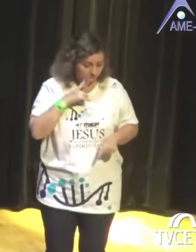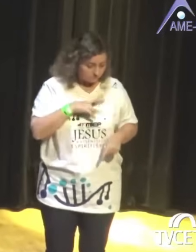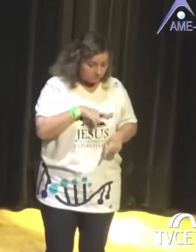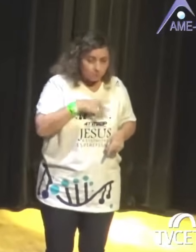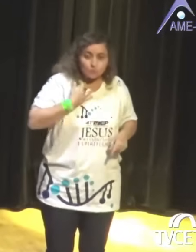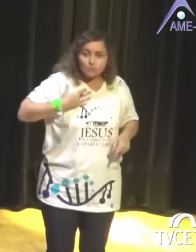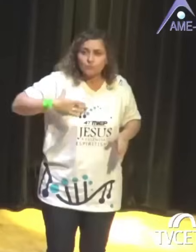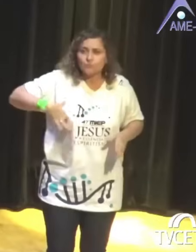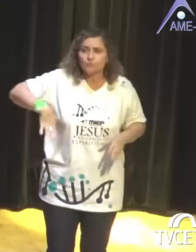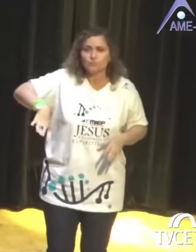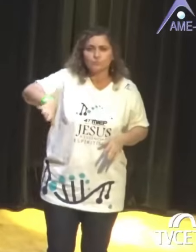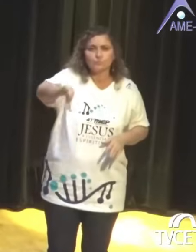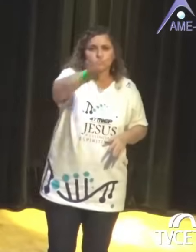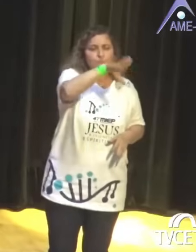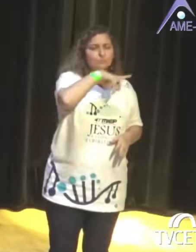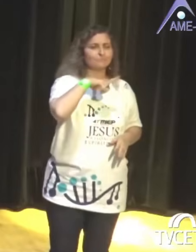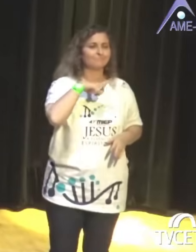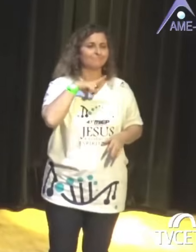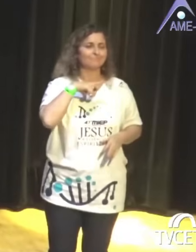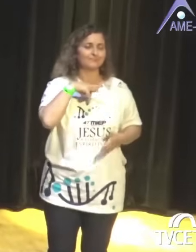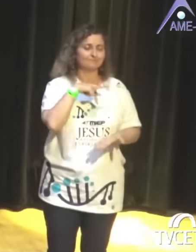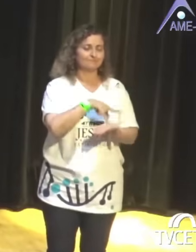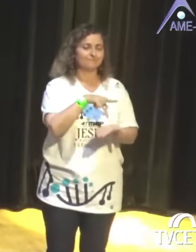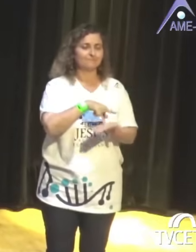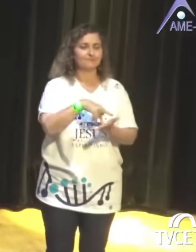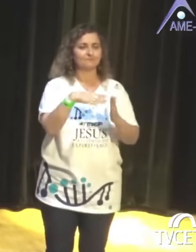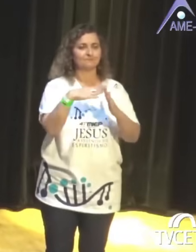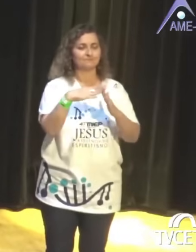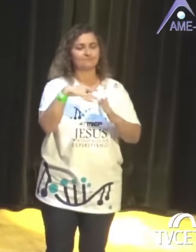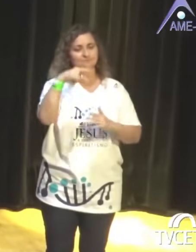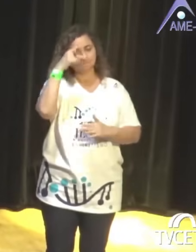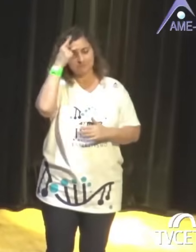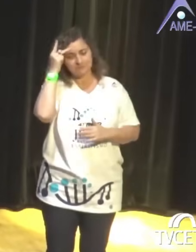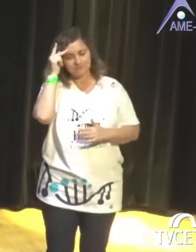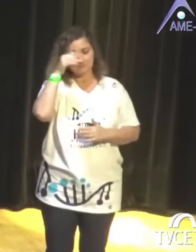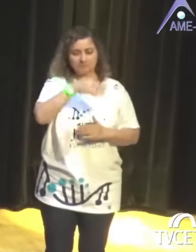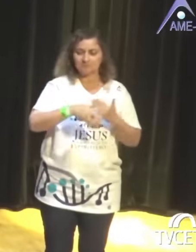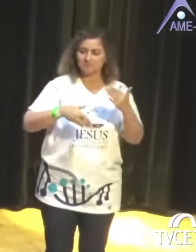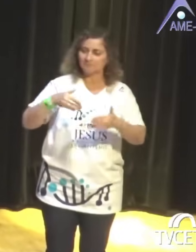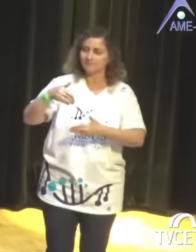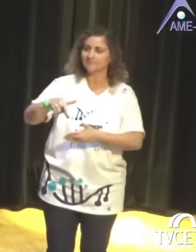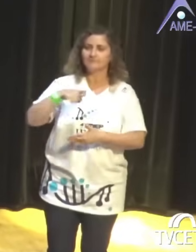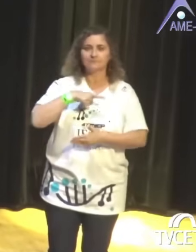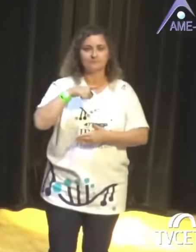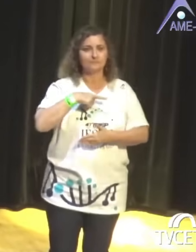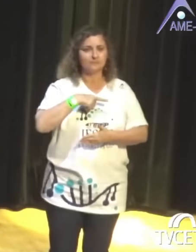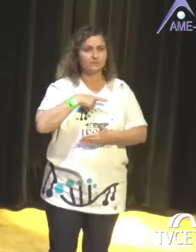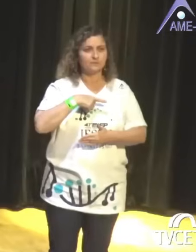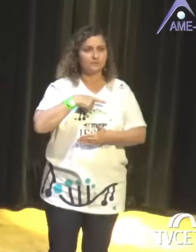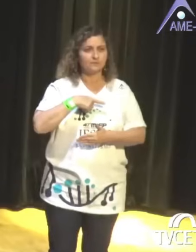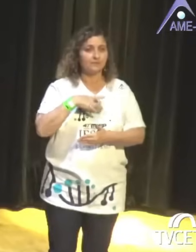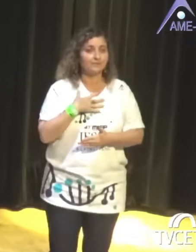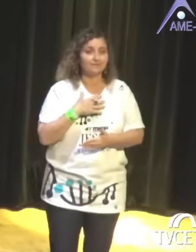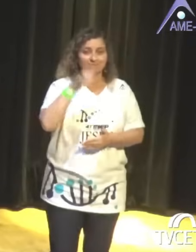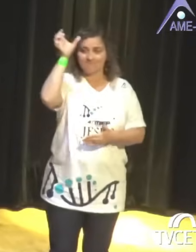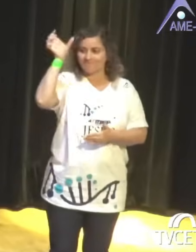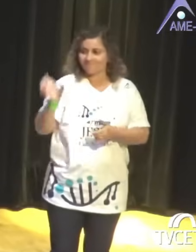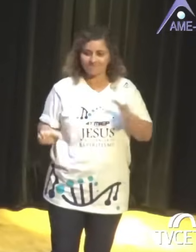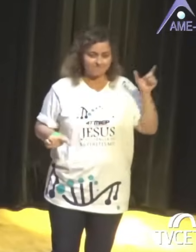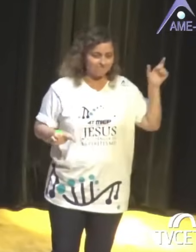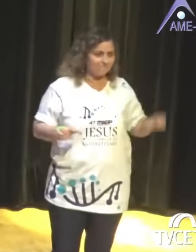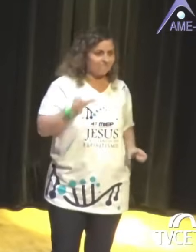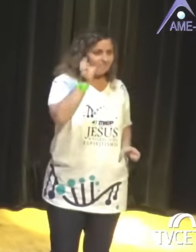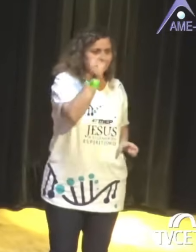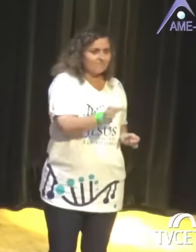habitado matéria vibrando em outros planos outras dimensões de